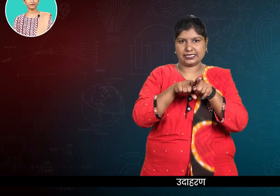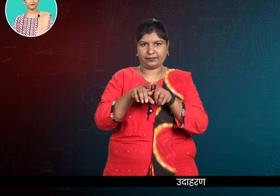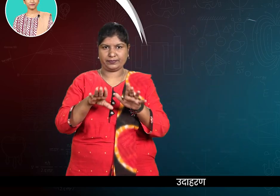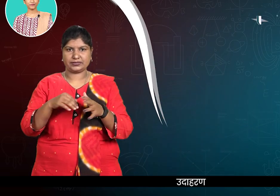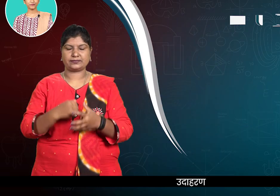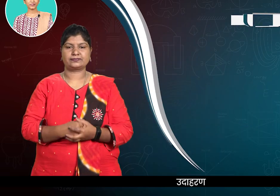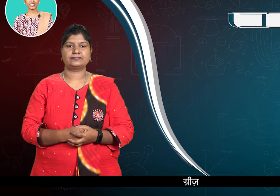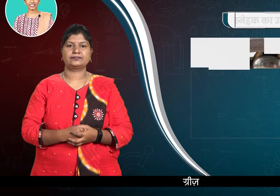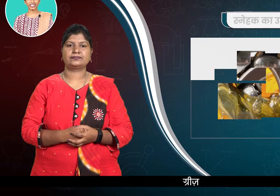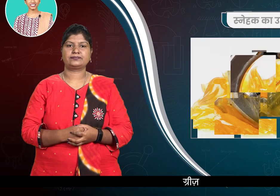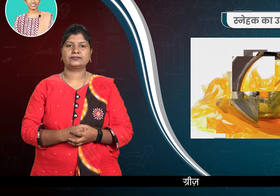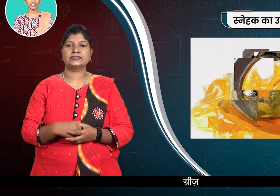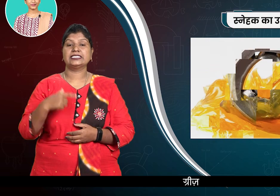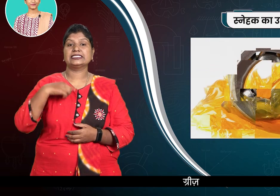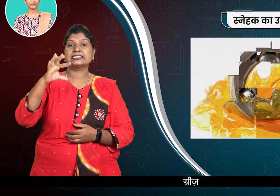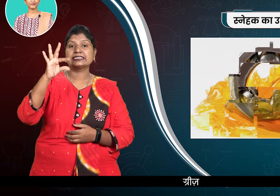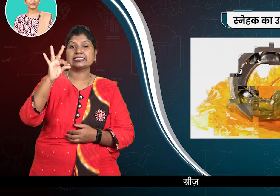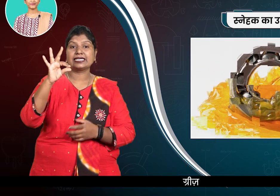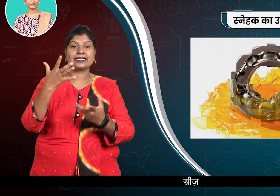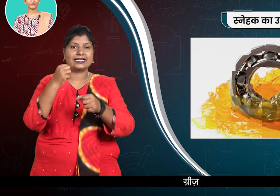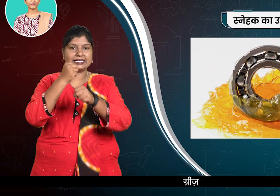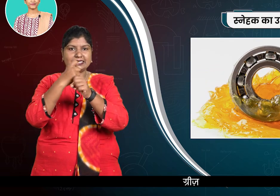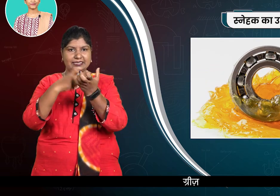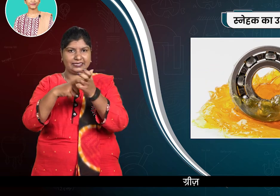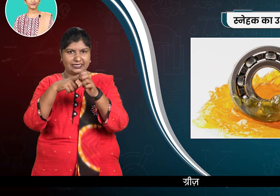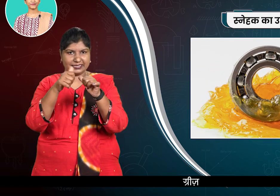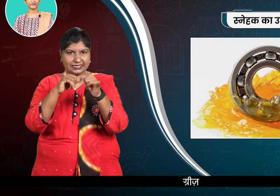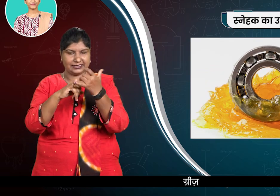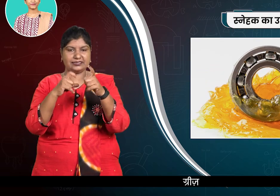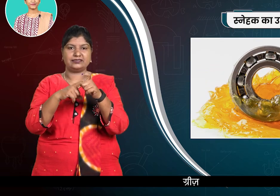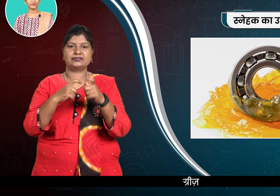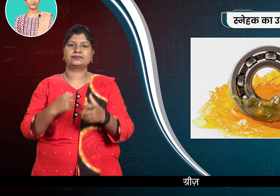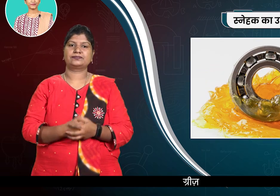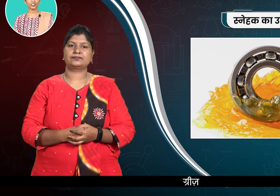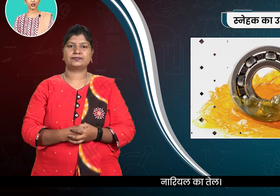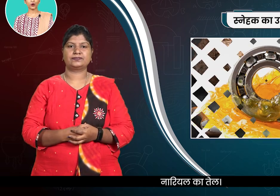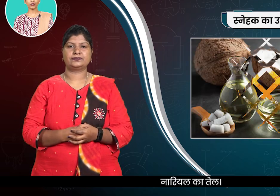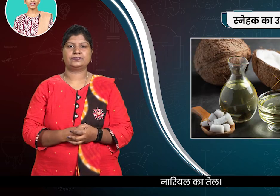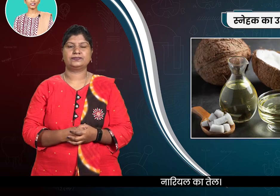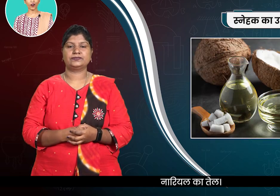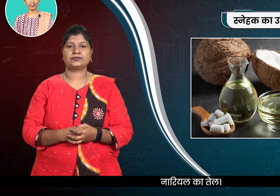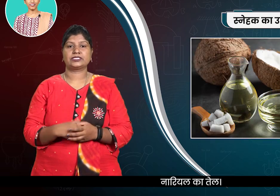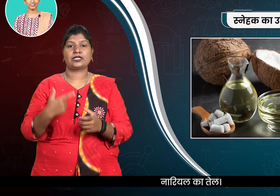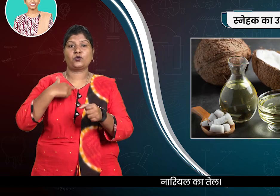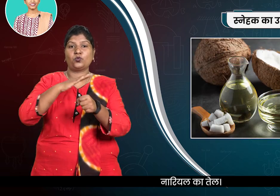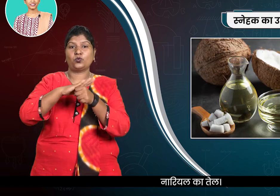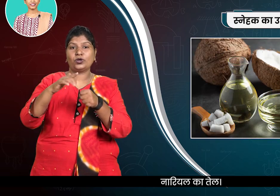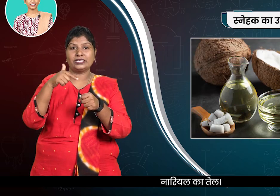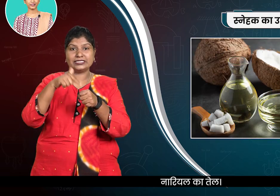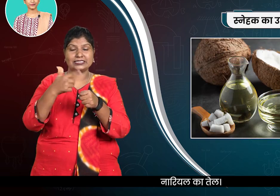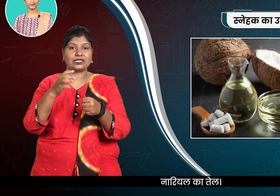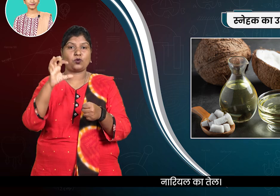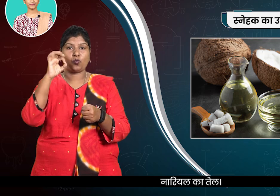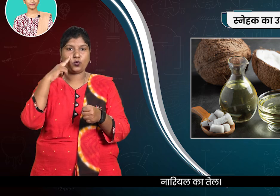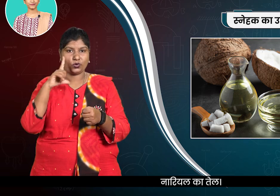उधारन, ग्रीस, नारियल का तेल,